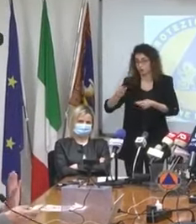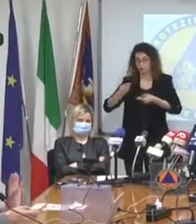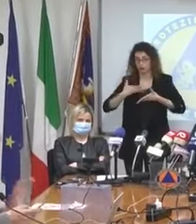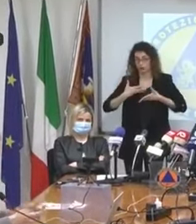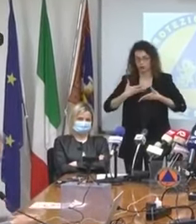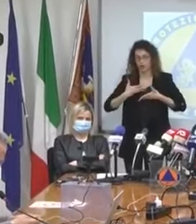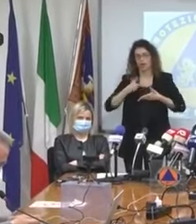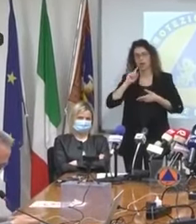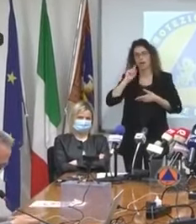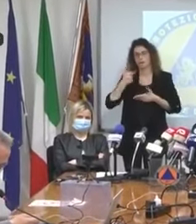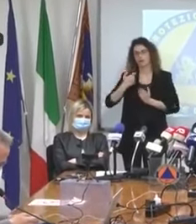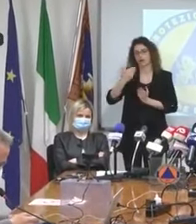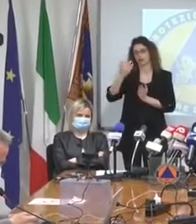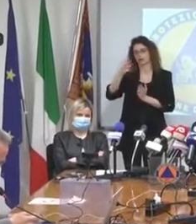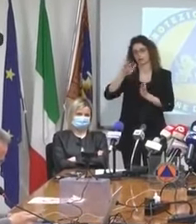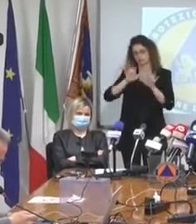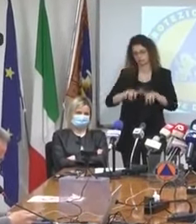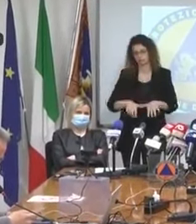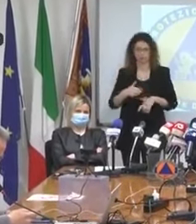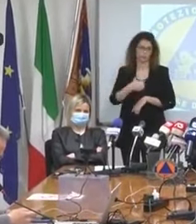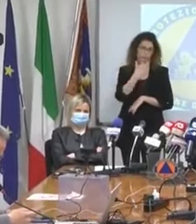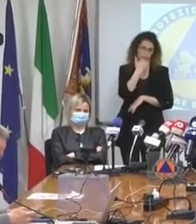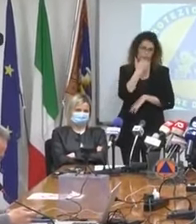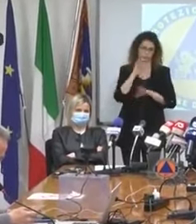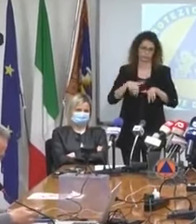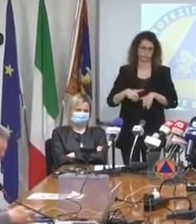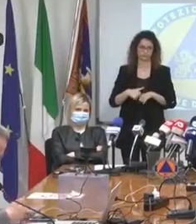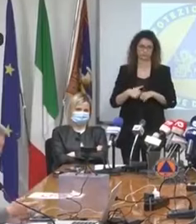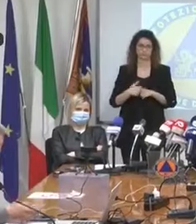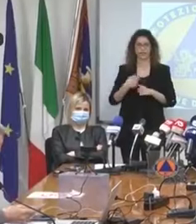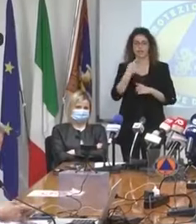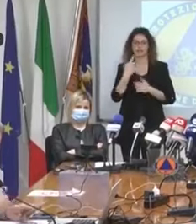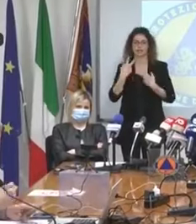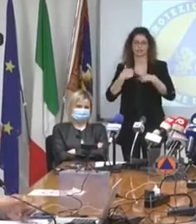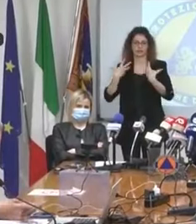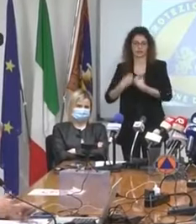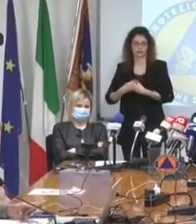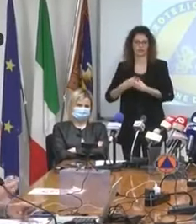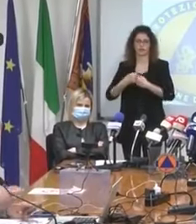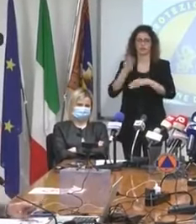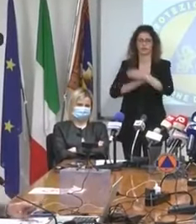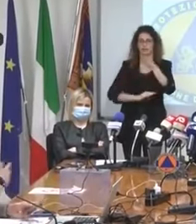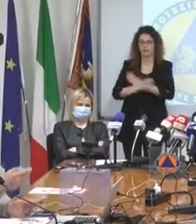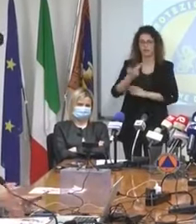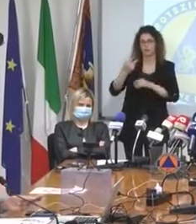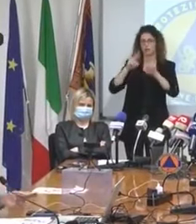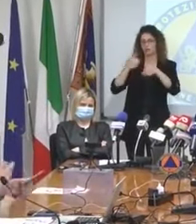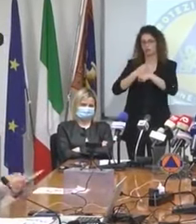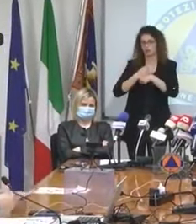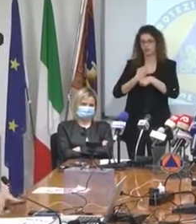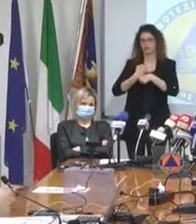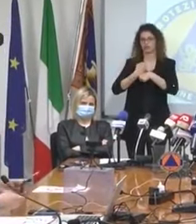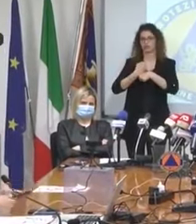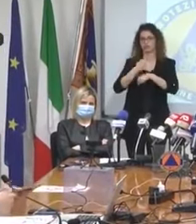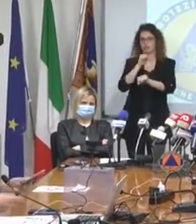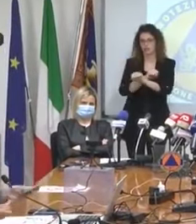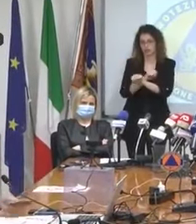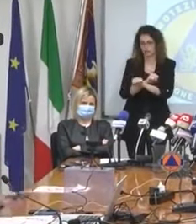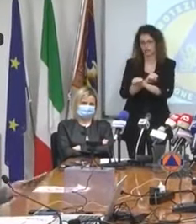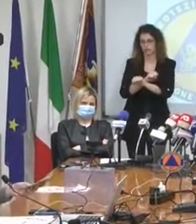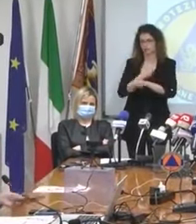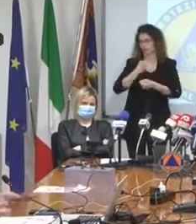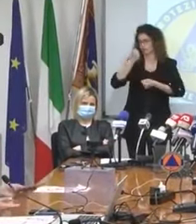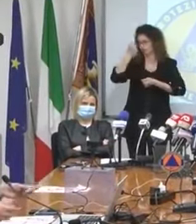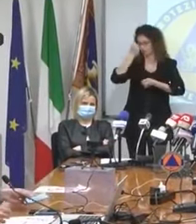è l'altro. Facciamo una relazione, dai, scusatemi, ma... Conviventi, disabili, farmacisti, detenuti, ce n'è ce